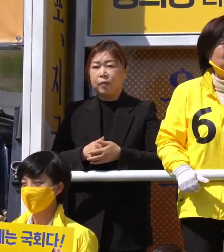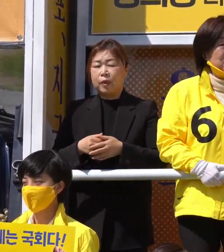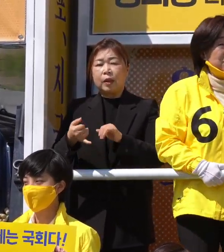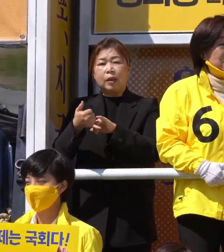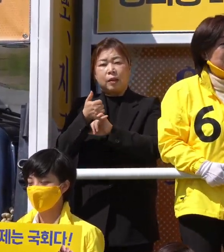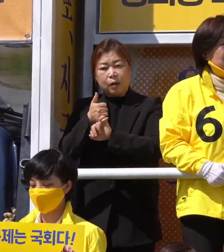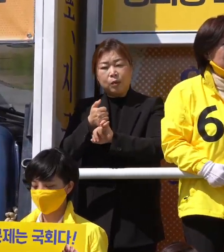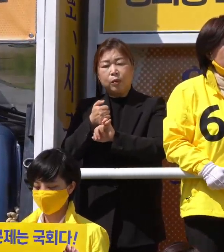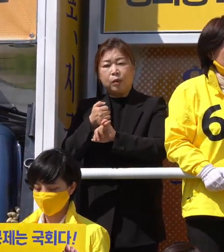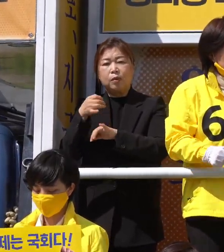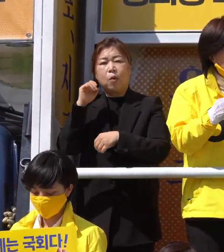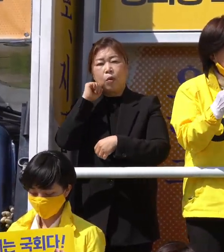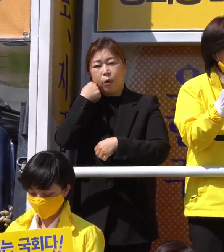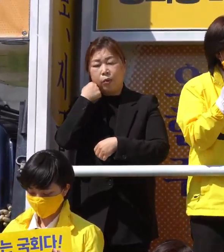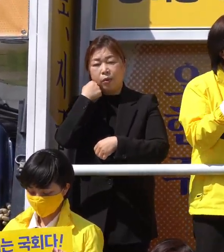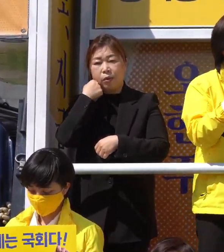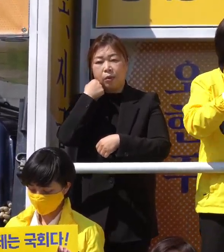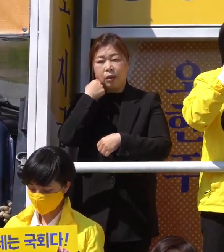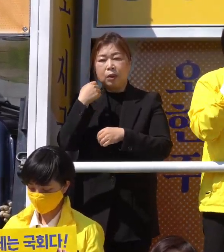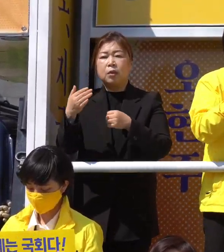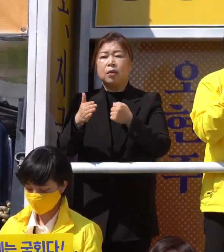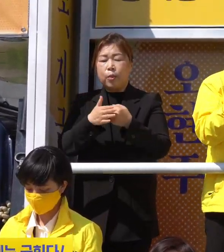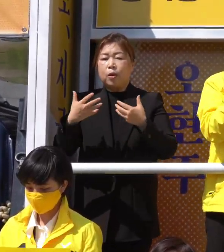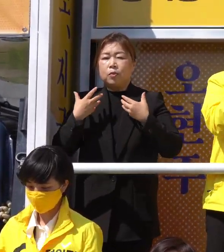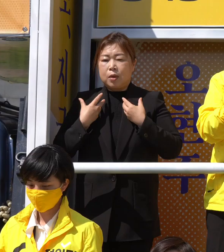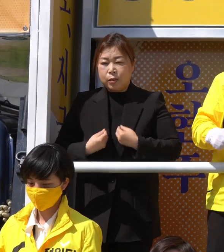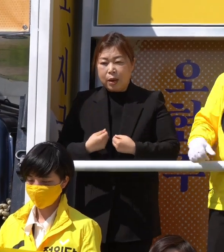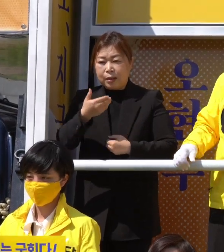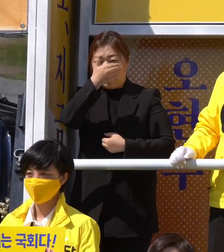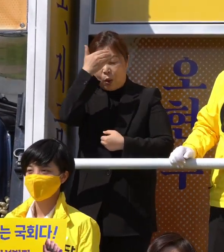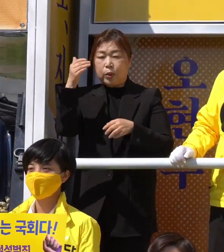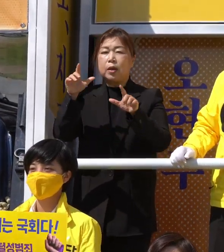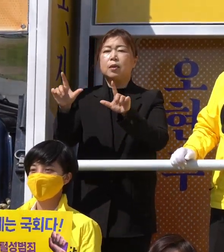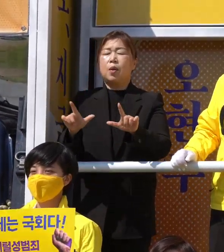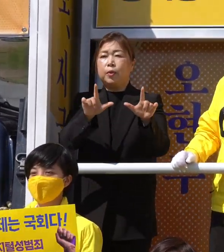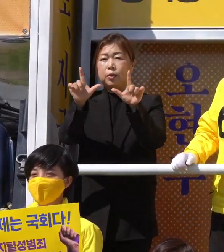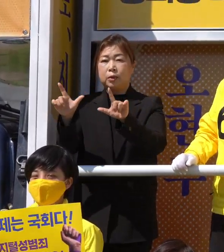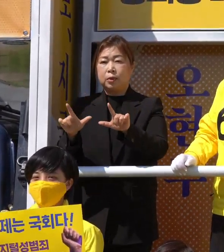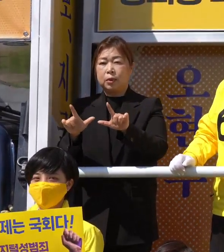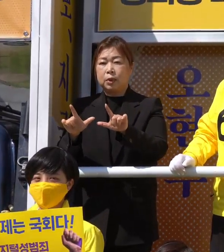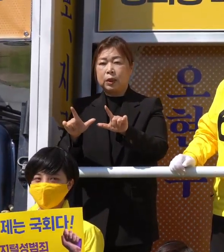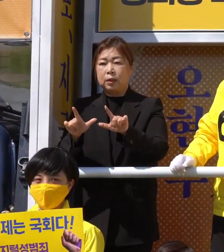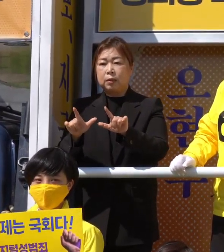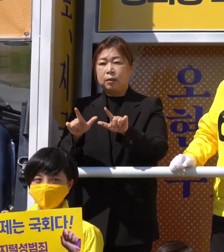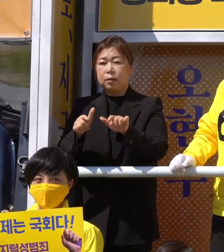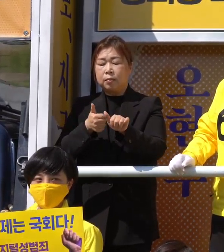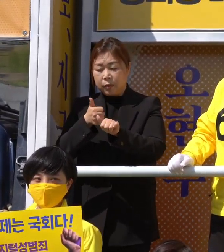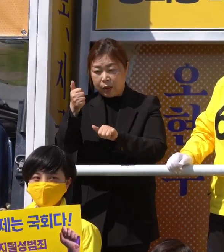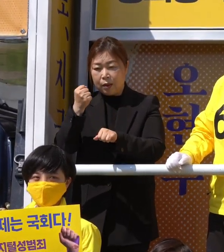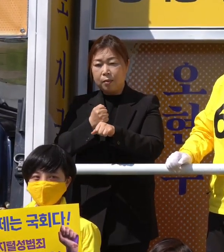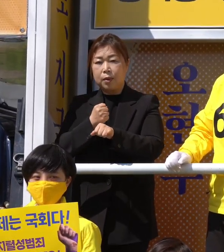약속하기 어려운, 그래서 좌절에 빠진 우리 청년들의 삶을 대변할 것입니다.